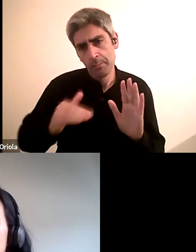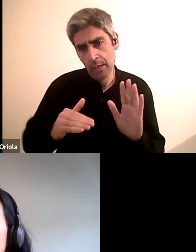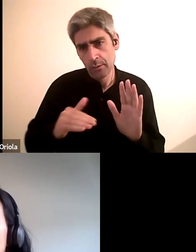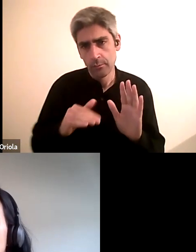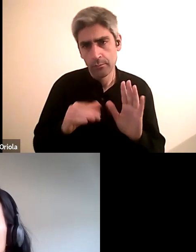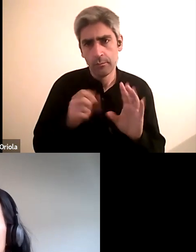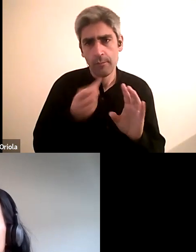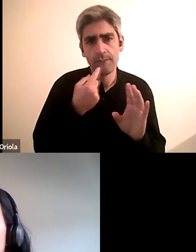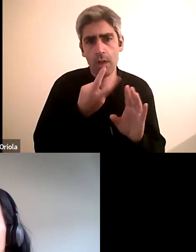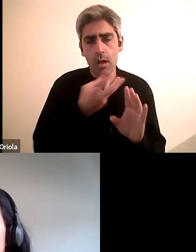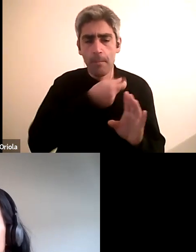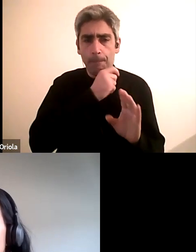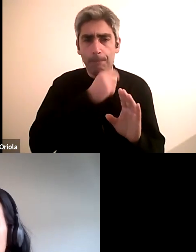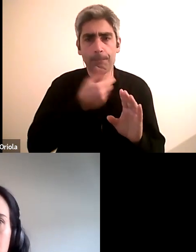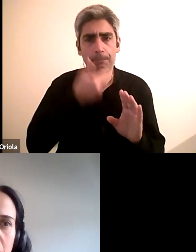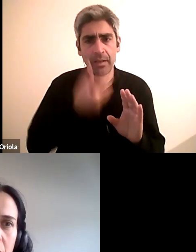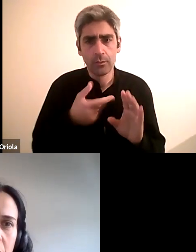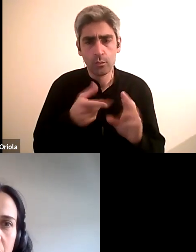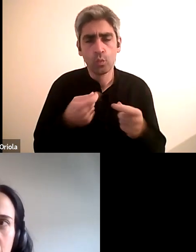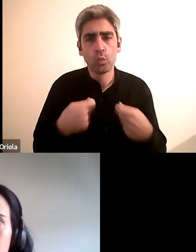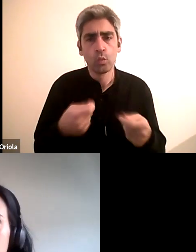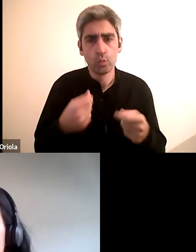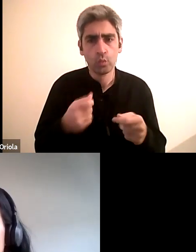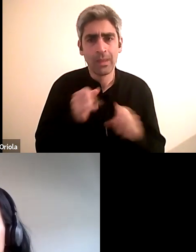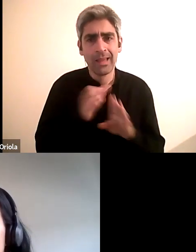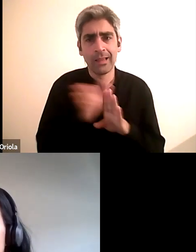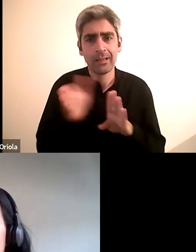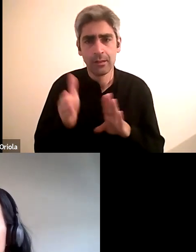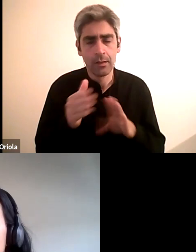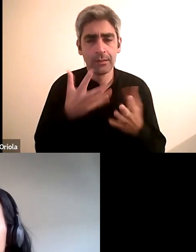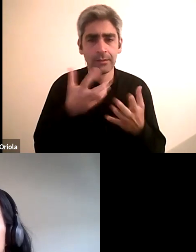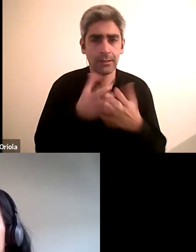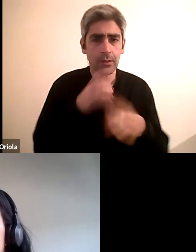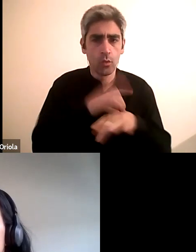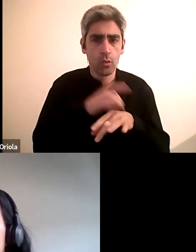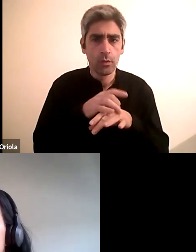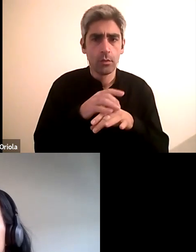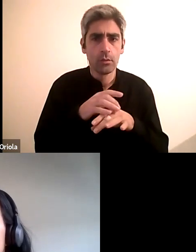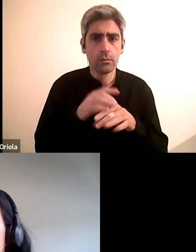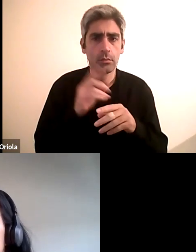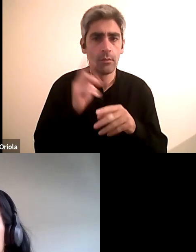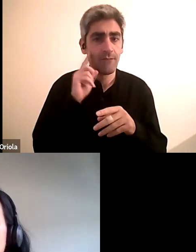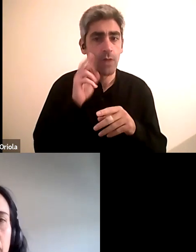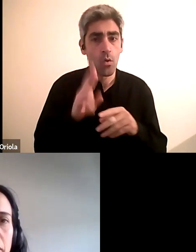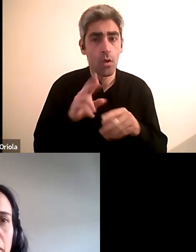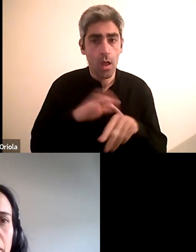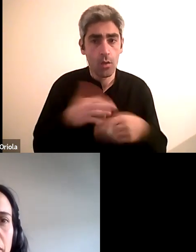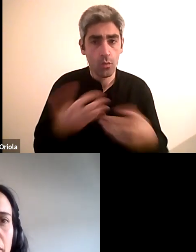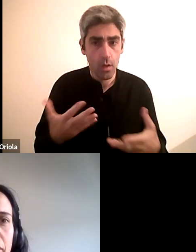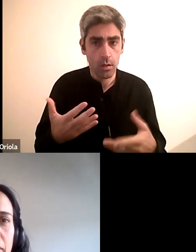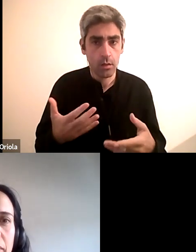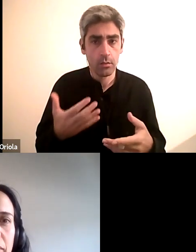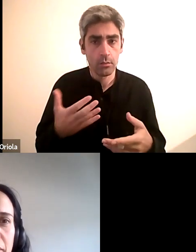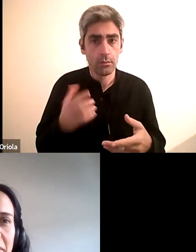portanto um conjunto de peritos estimou por baixo que os custos indiretos dos acidentes e das doenças eram, a valores de hoje, reparem bem,